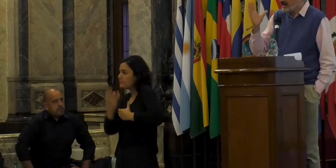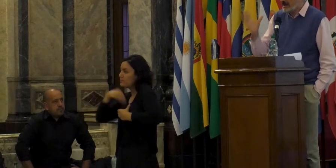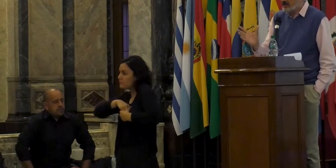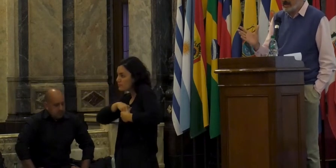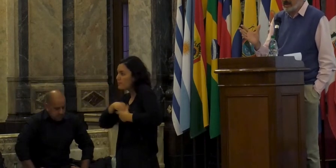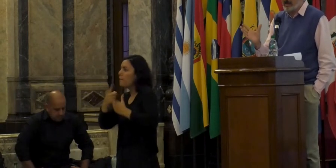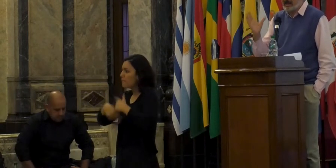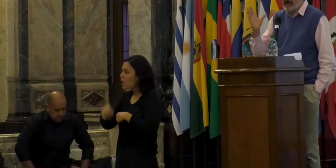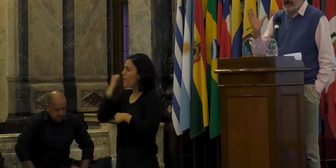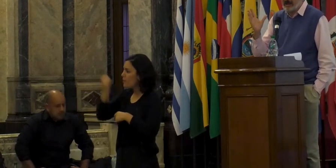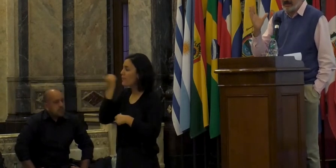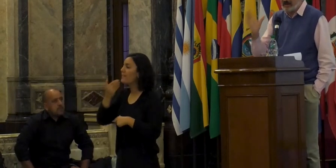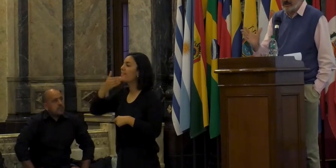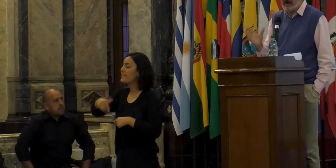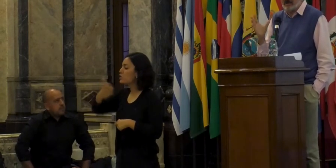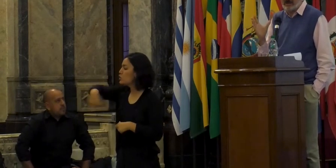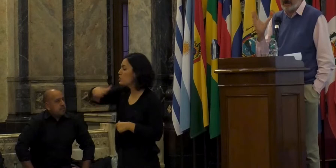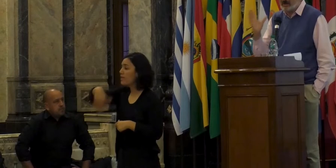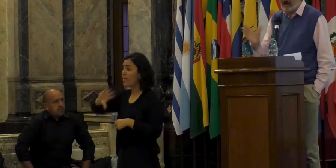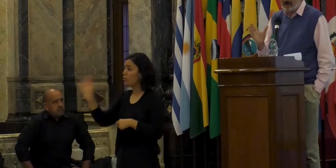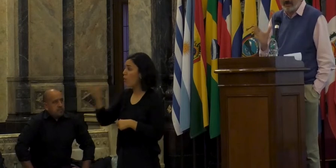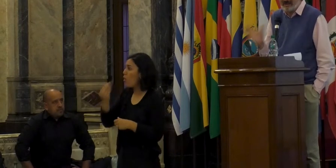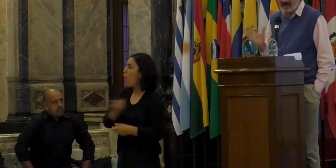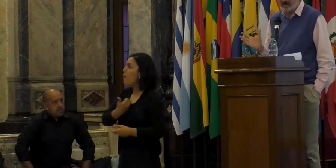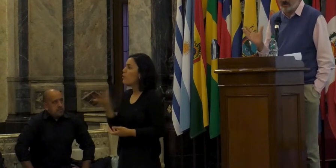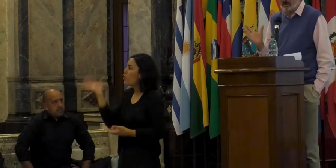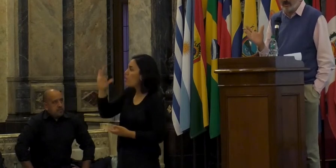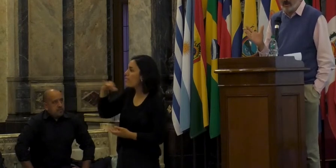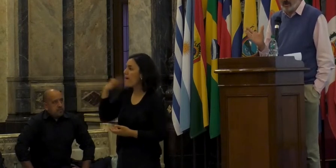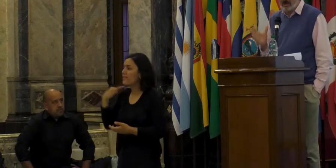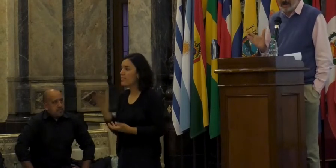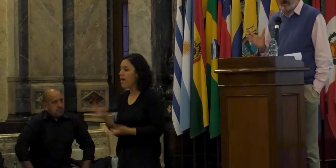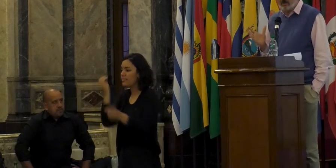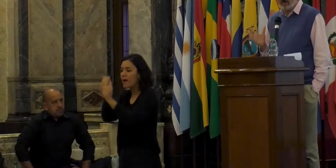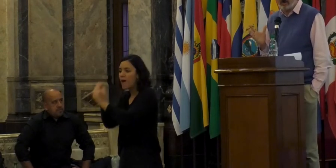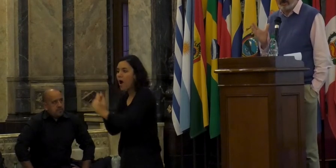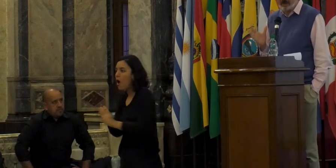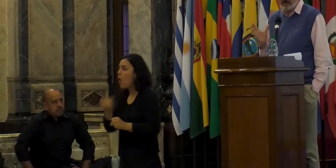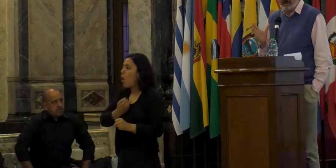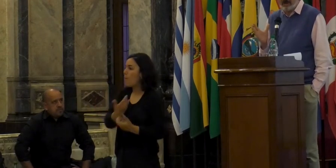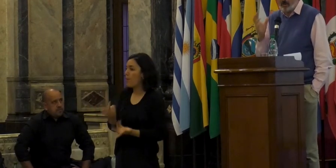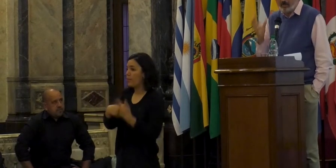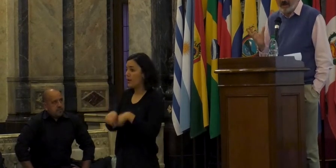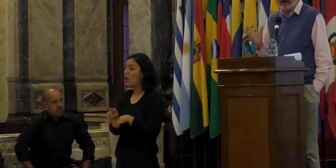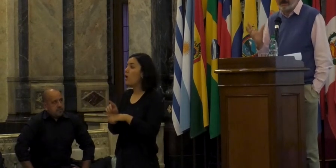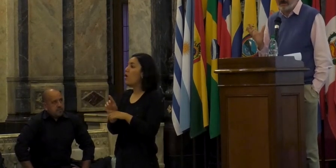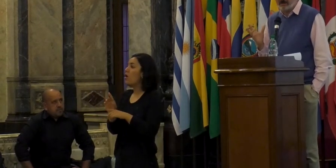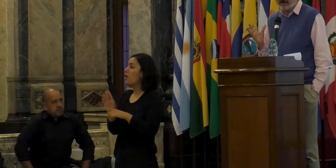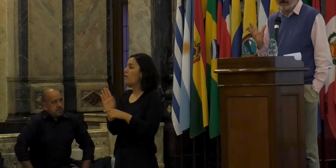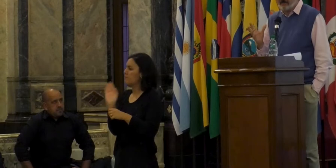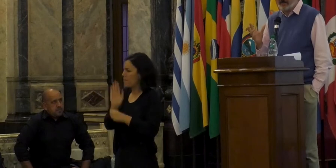para entender la sociedad, para entender la vida cotidiana, para entender lo laboral, para entenderlo todo. Lo que pasa es que son considerablemente